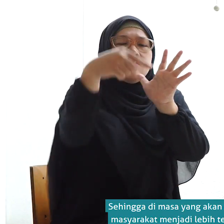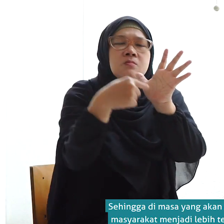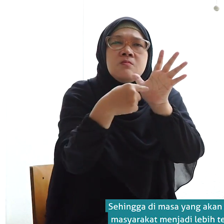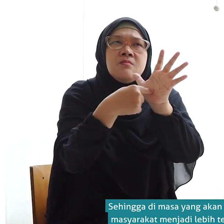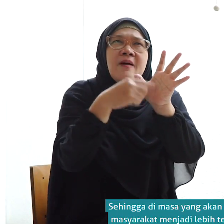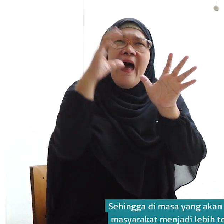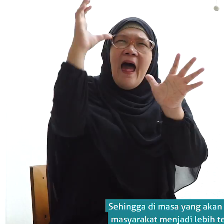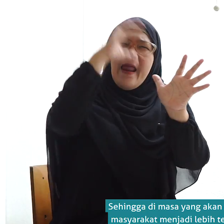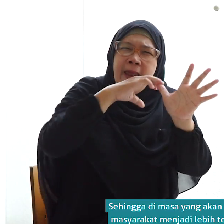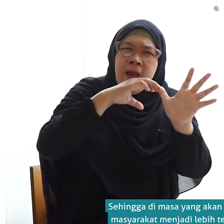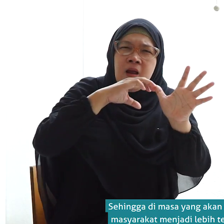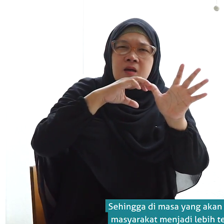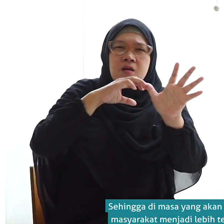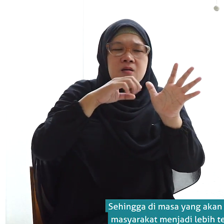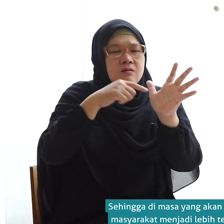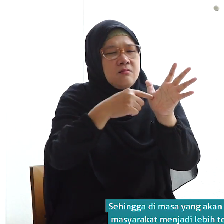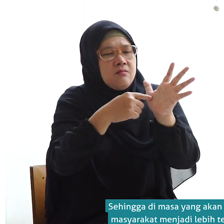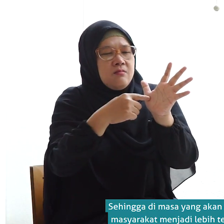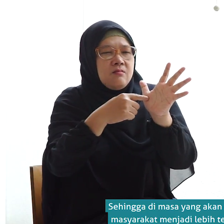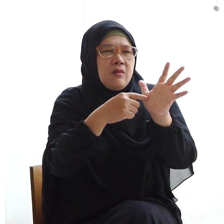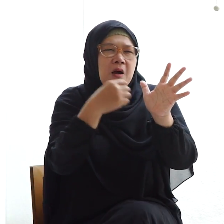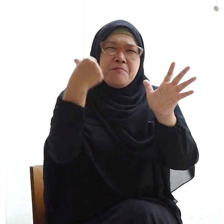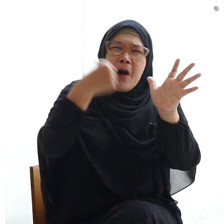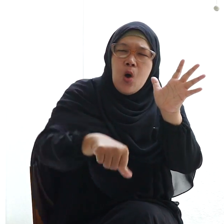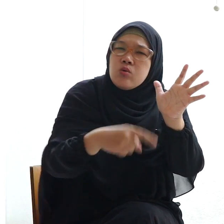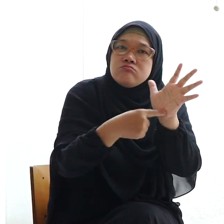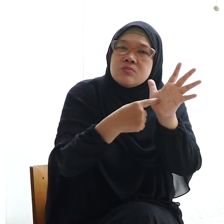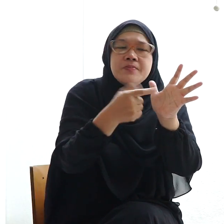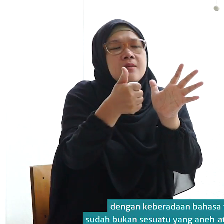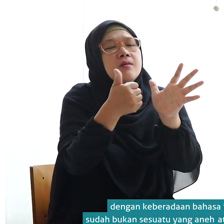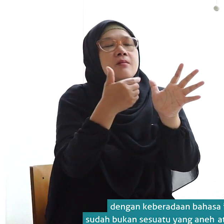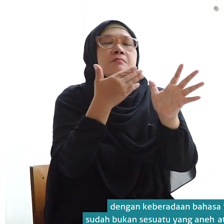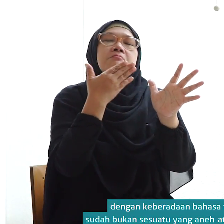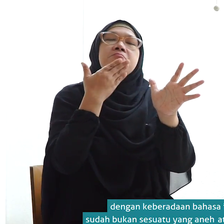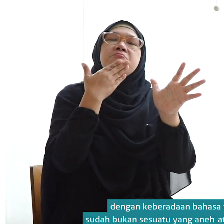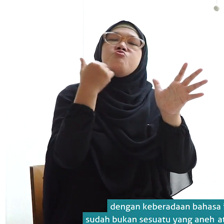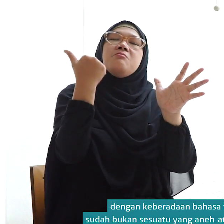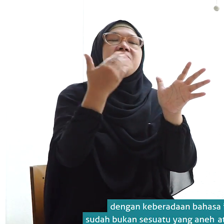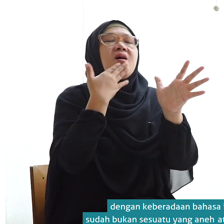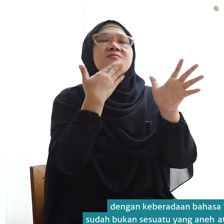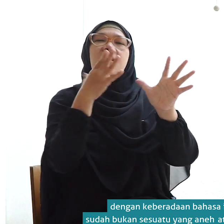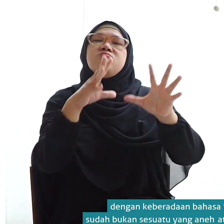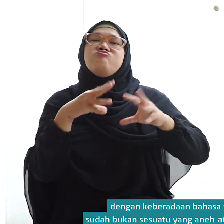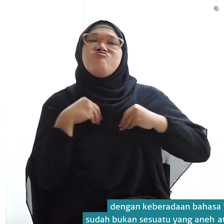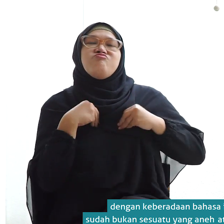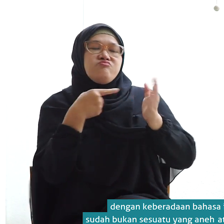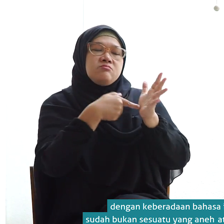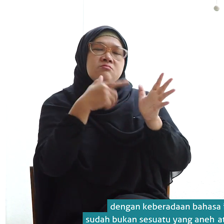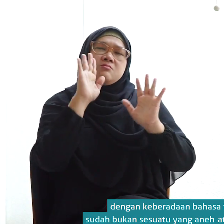yang akan datang masyarakat menjadi lebih terbiasa dengan keberadaan bahasa isyarat sudah bukan sesuatu yang aneh atau baru lagi.